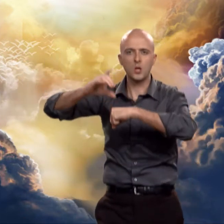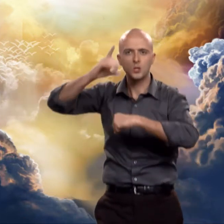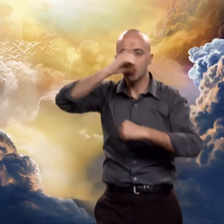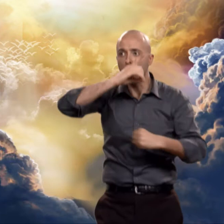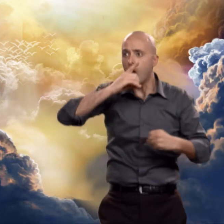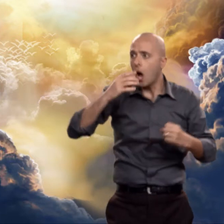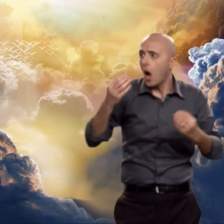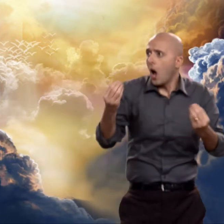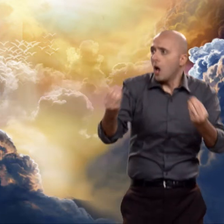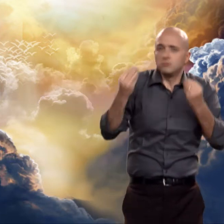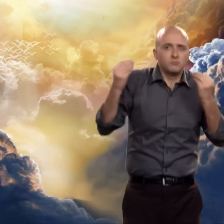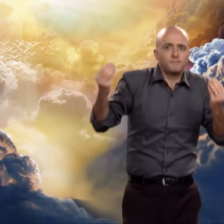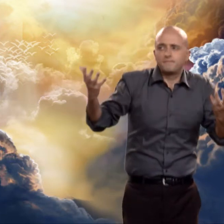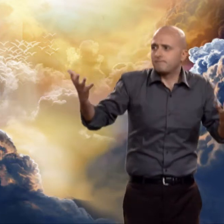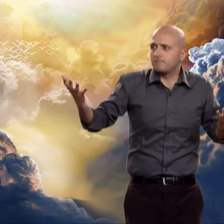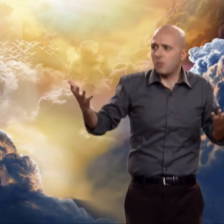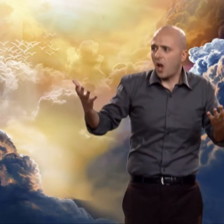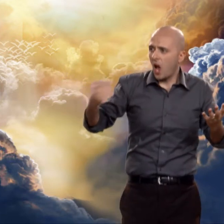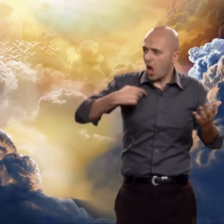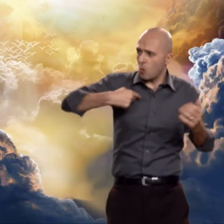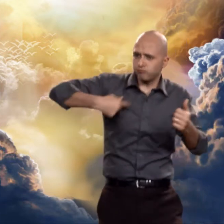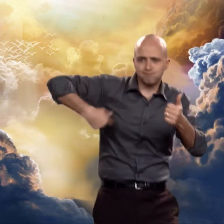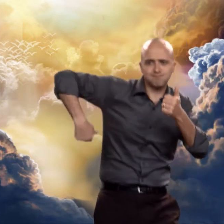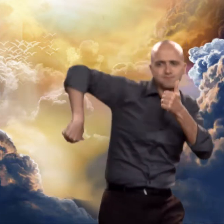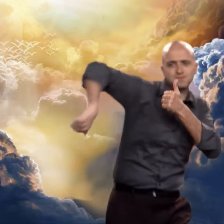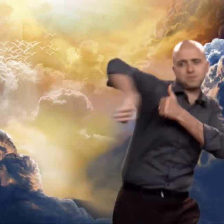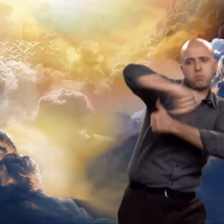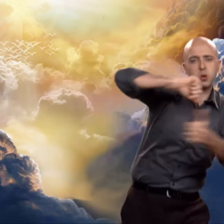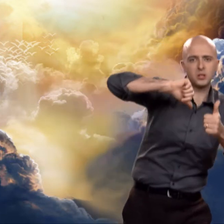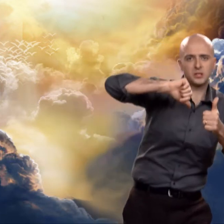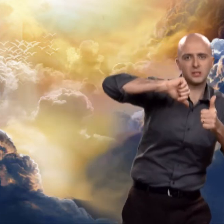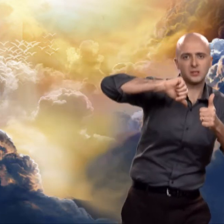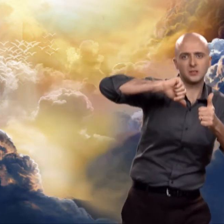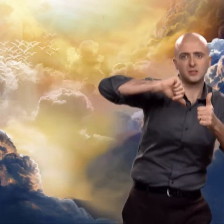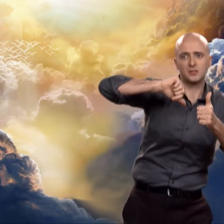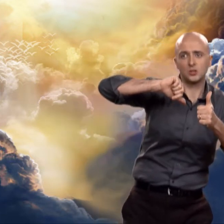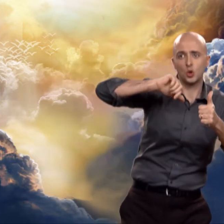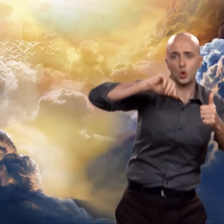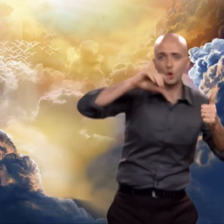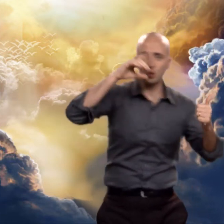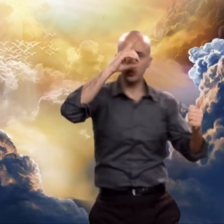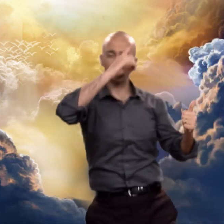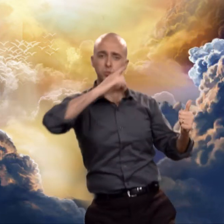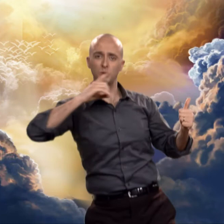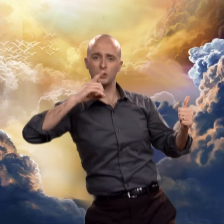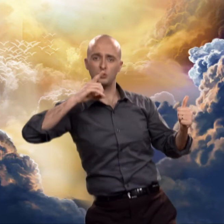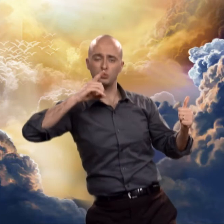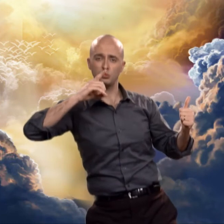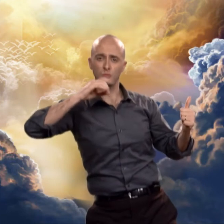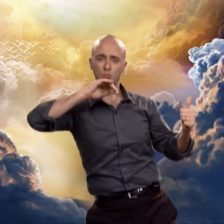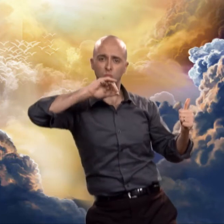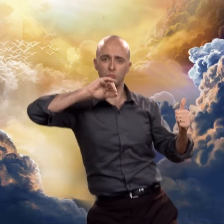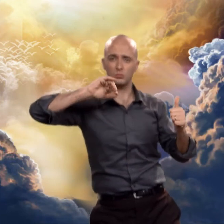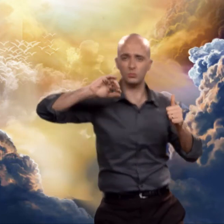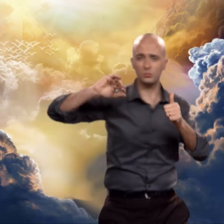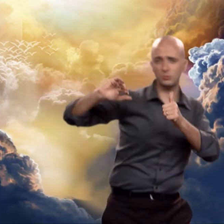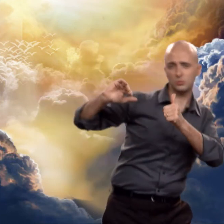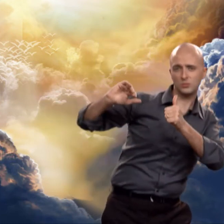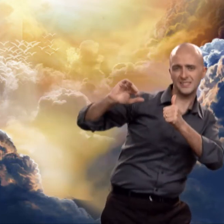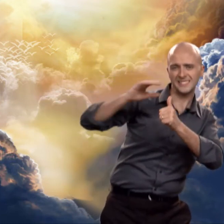não sentindo que necessitam ser ensinados por Deus. Pessoas que têm pouca instrução formal são muitas vezes